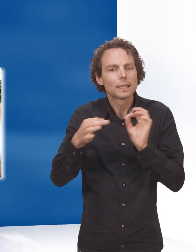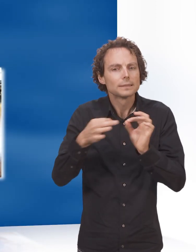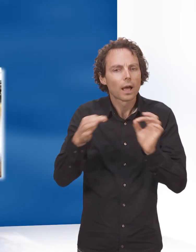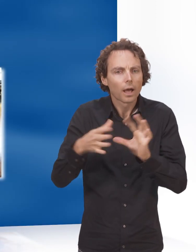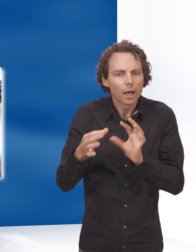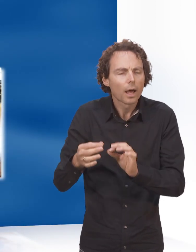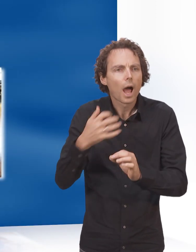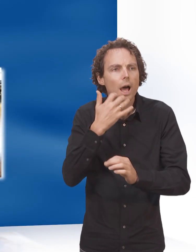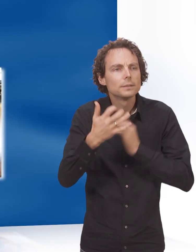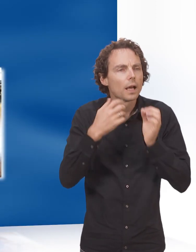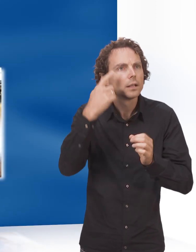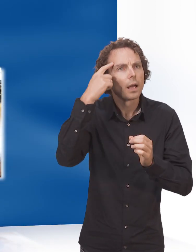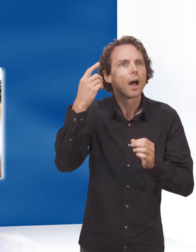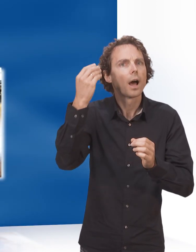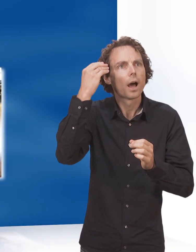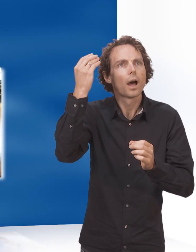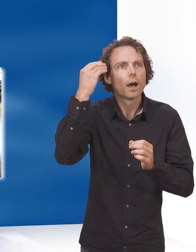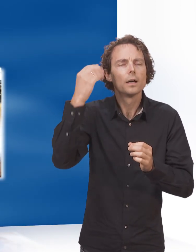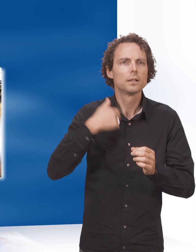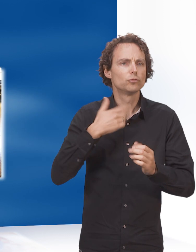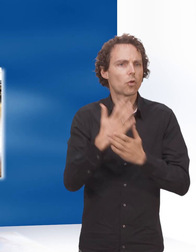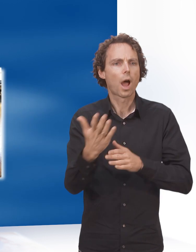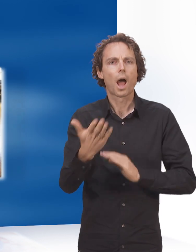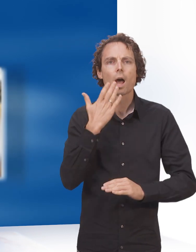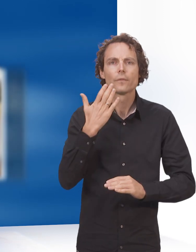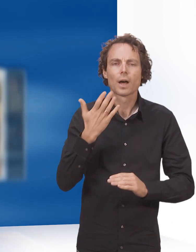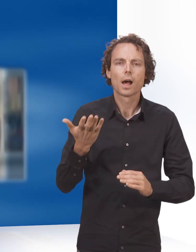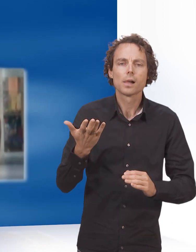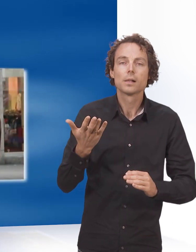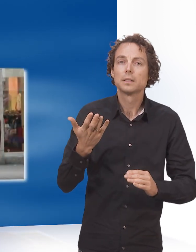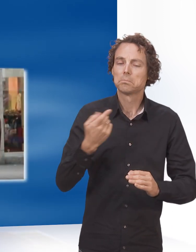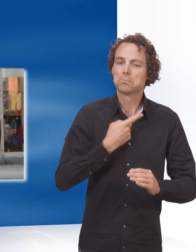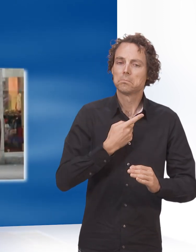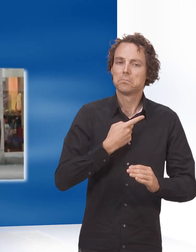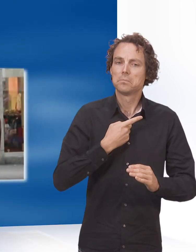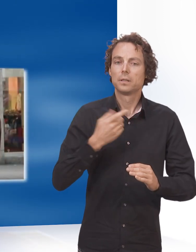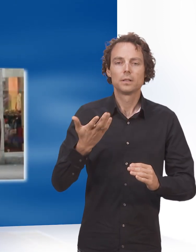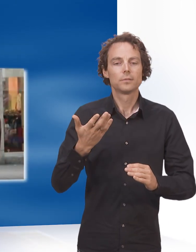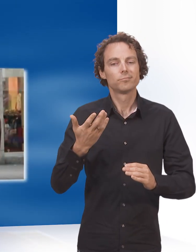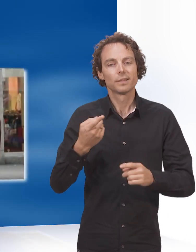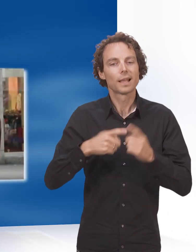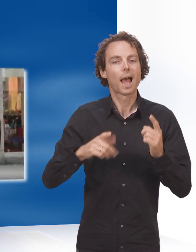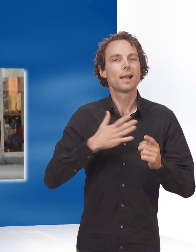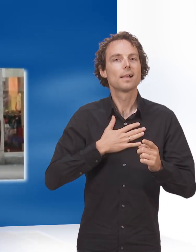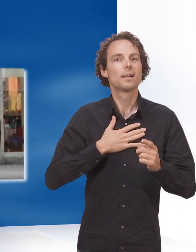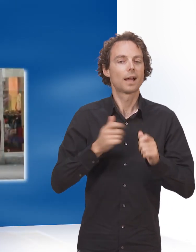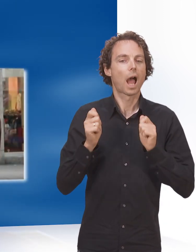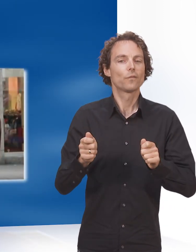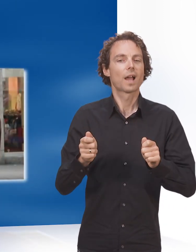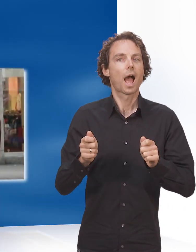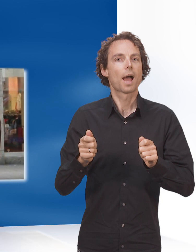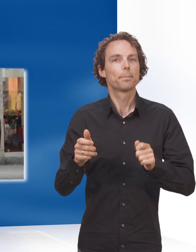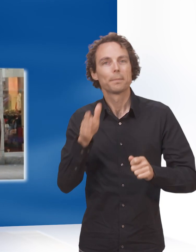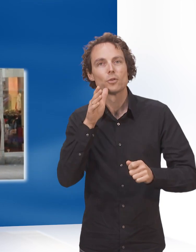das, was der da erzählt hat. Ich habe den Eindruck, ich weiß es nicht, ob das ein Stück weit meiner Berufung ist. Ich habe ja nicht nur